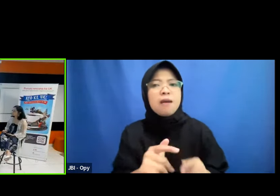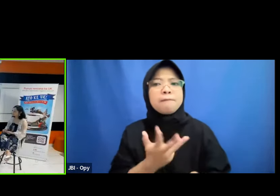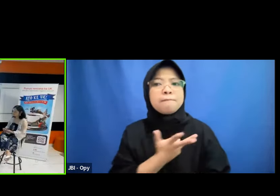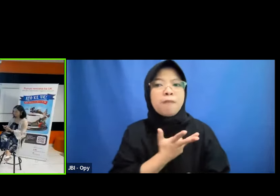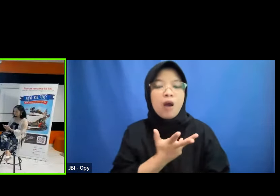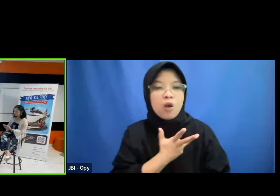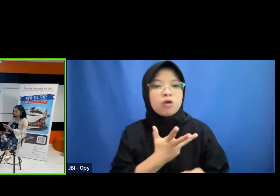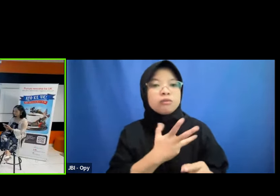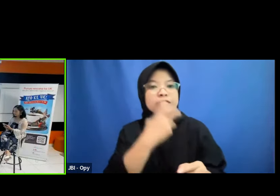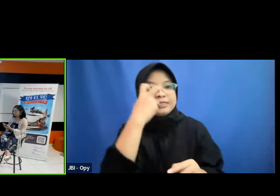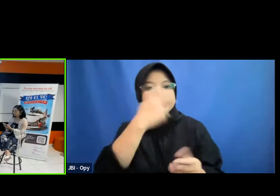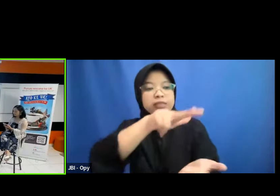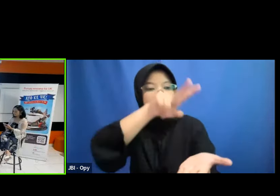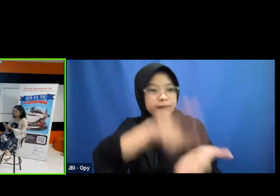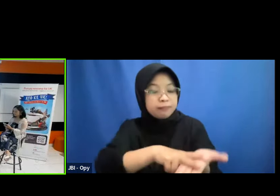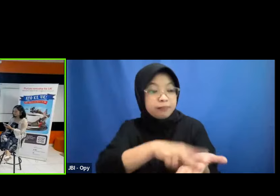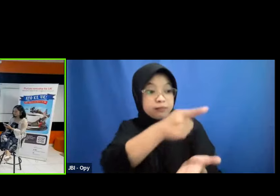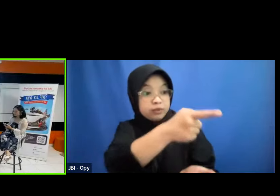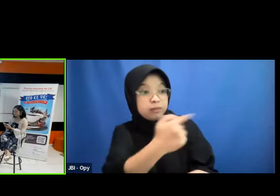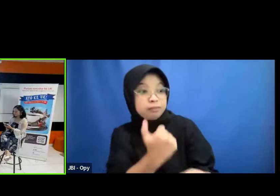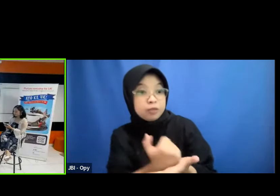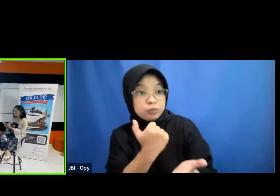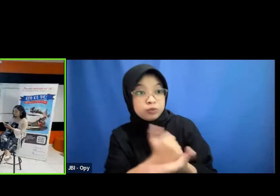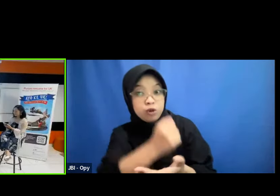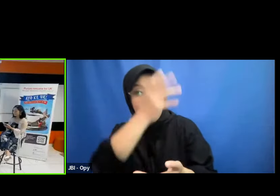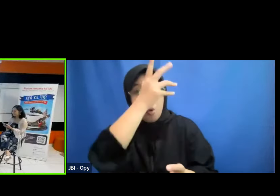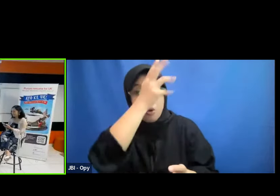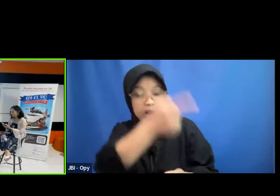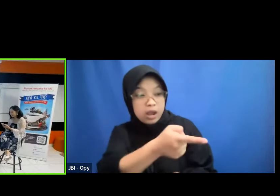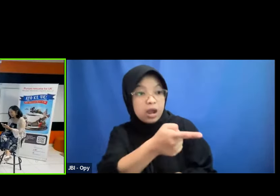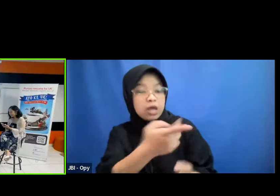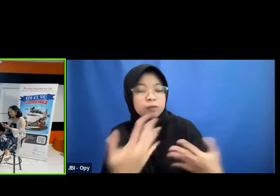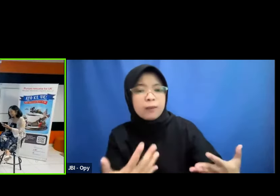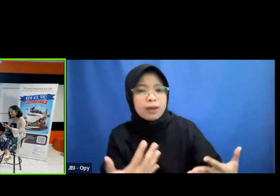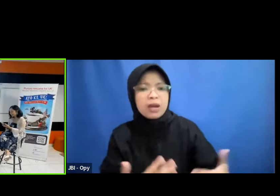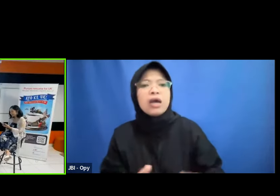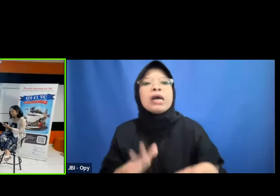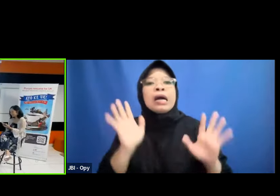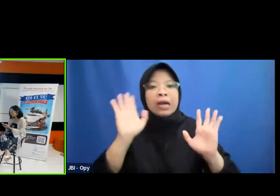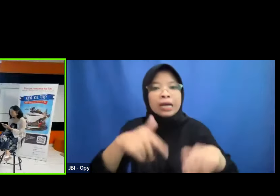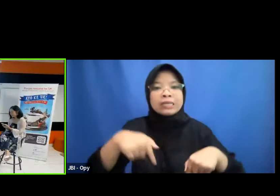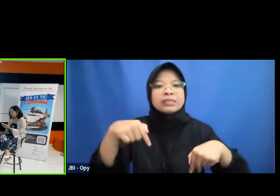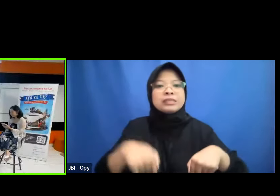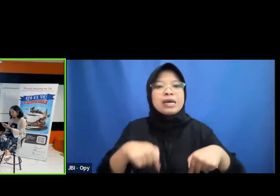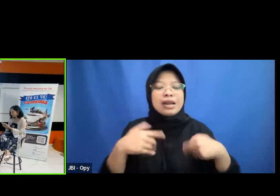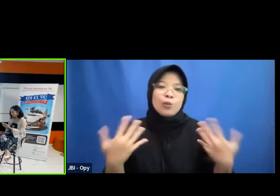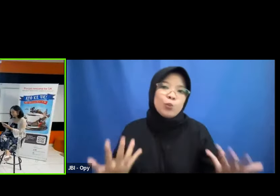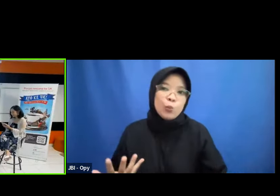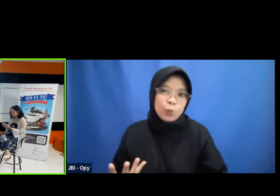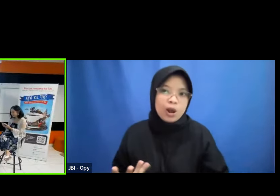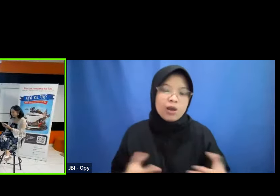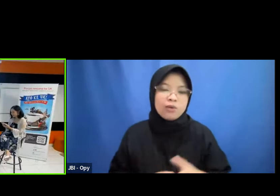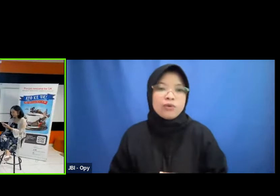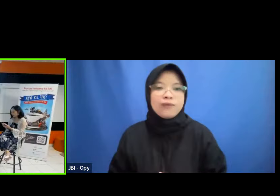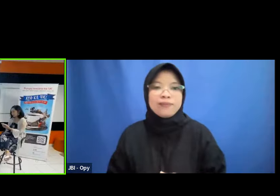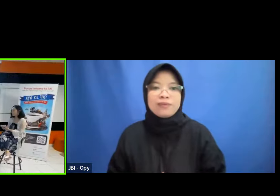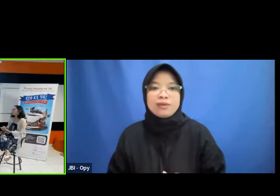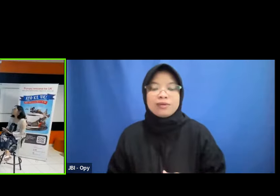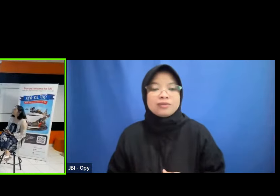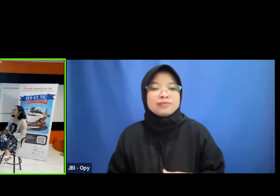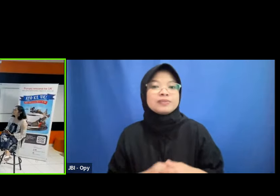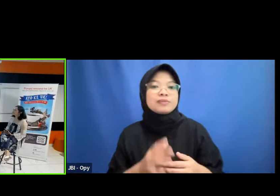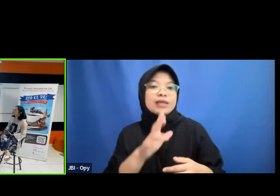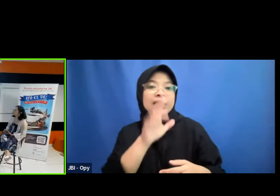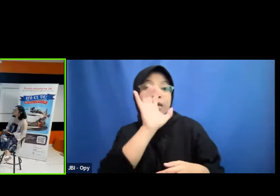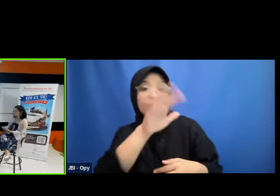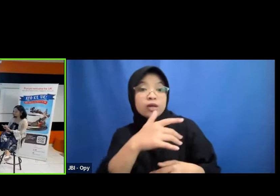memvalidasi aja sih Apakah orang ini beneran orang apalagi zaman sekarang kayak udah Ai ya kan atau apakah ini e